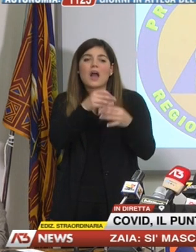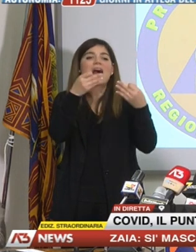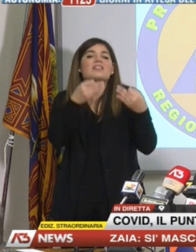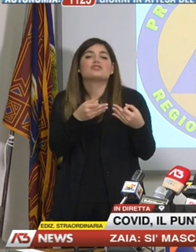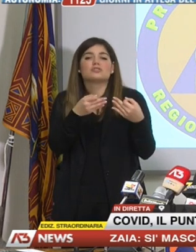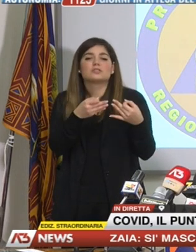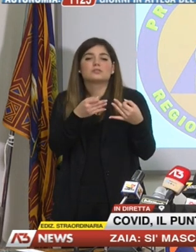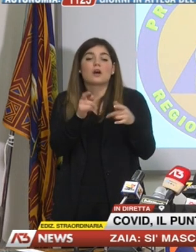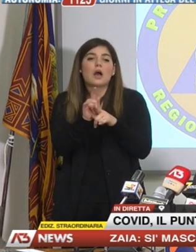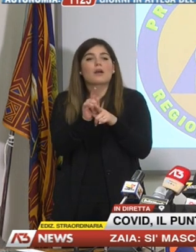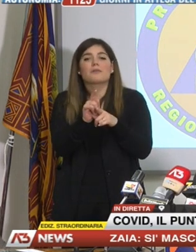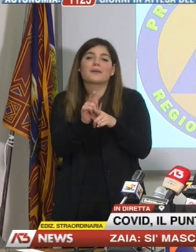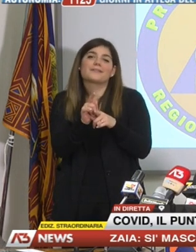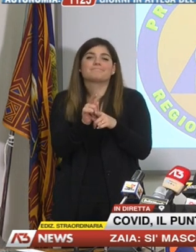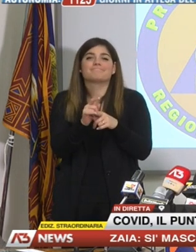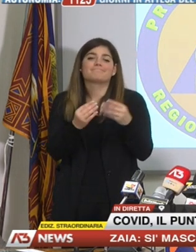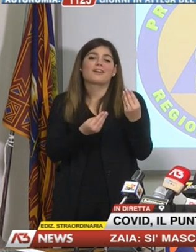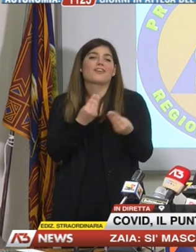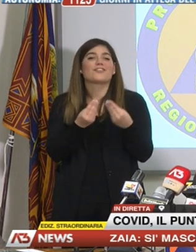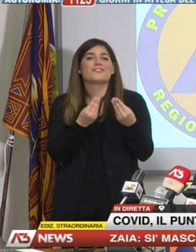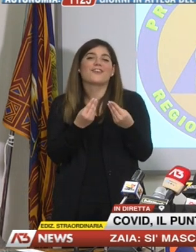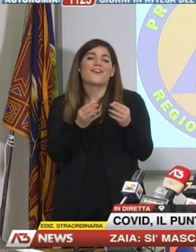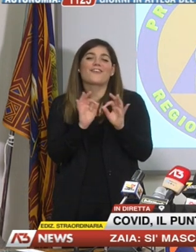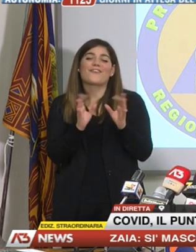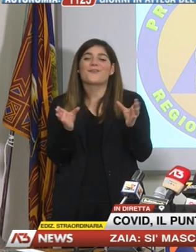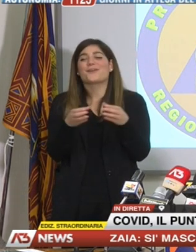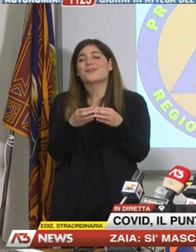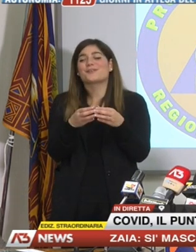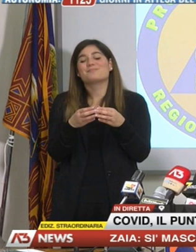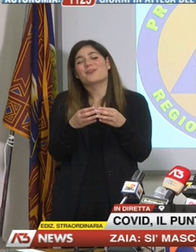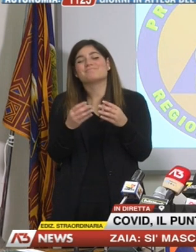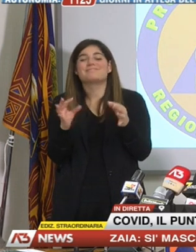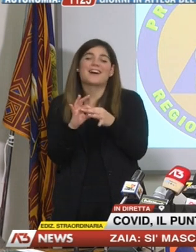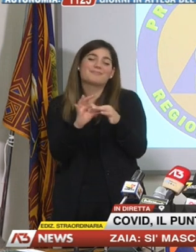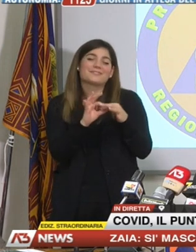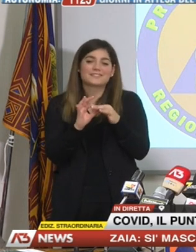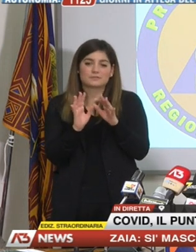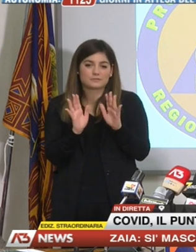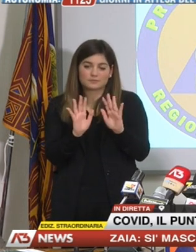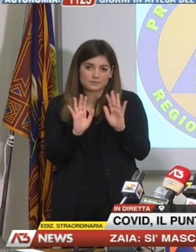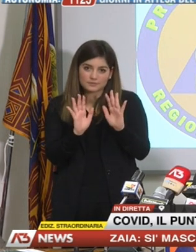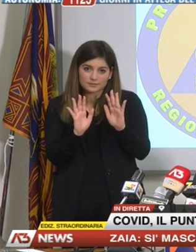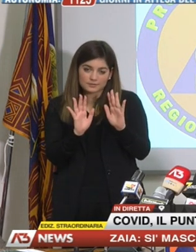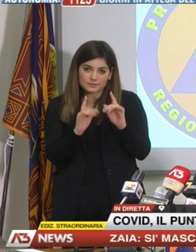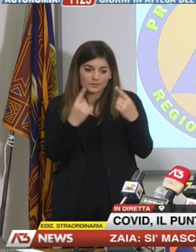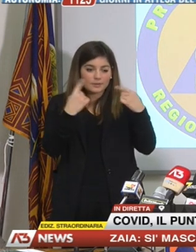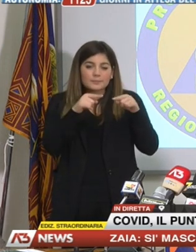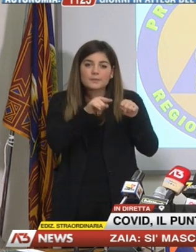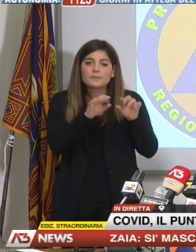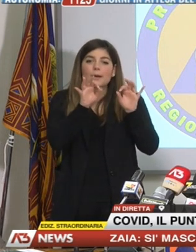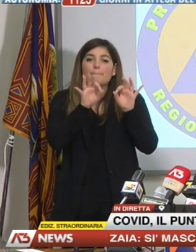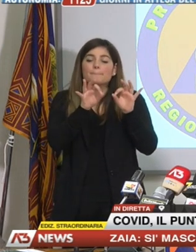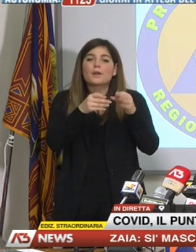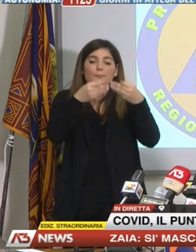della scopa, tosati, cioè è colei che autorizza i farmaci e i dispositivi